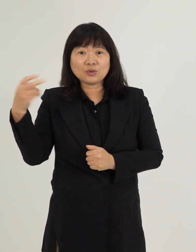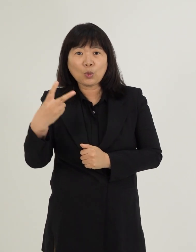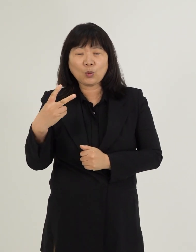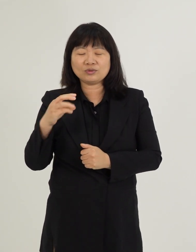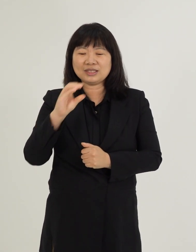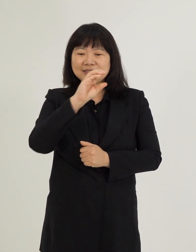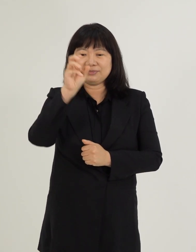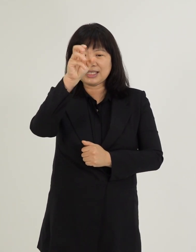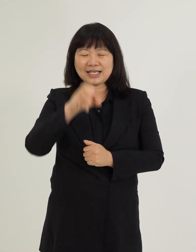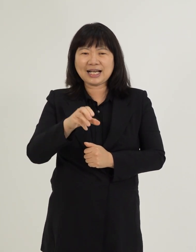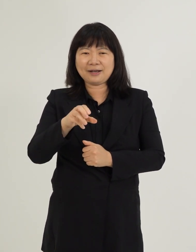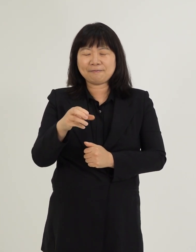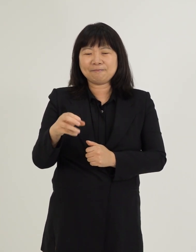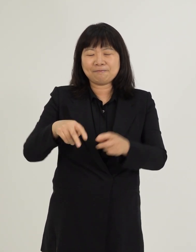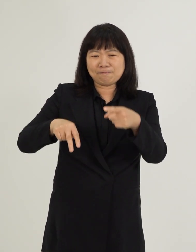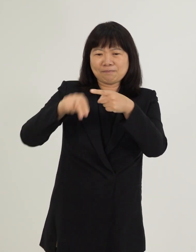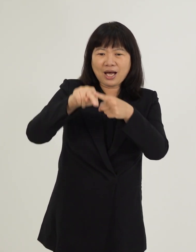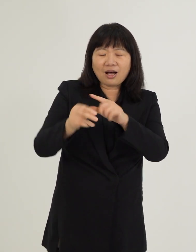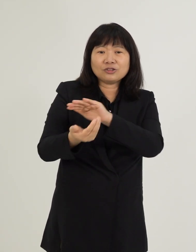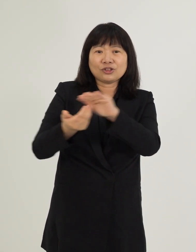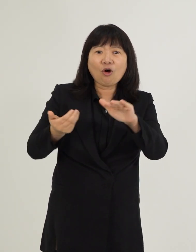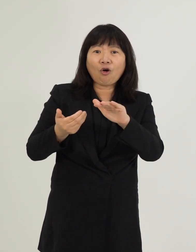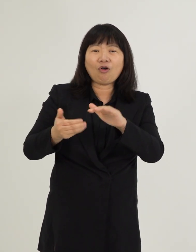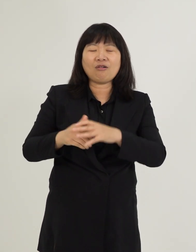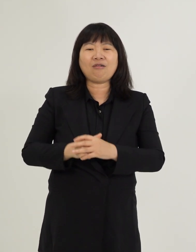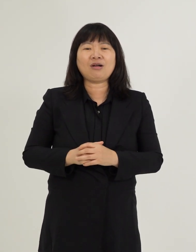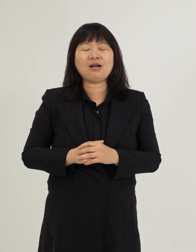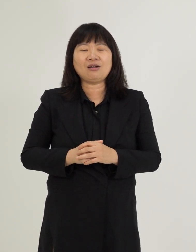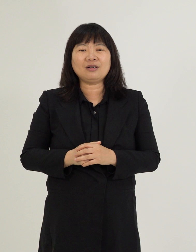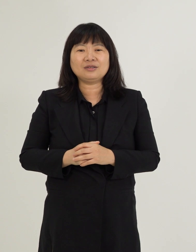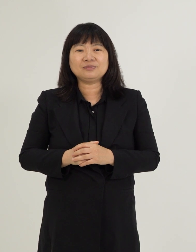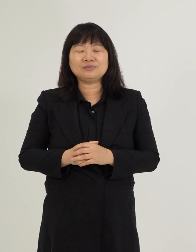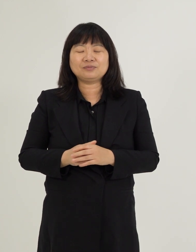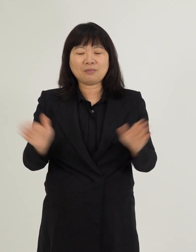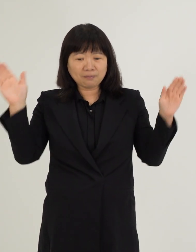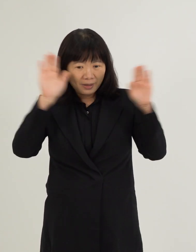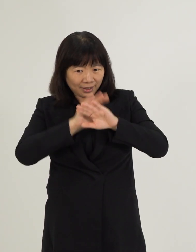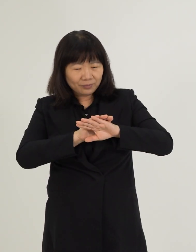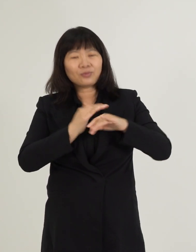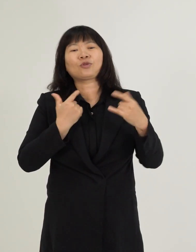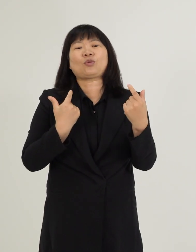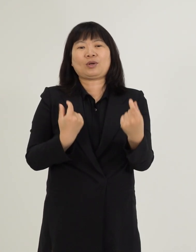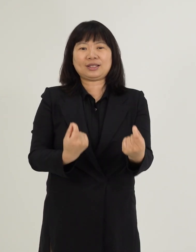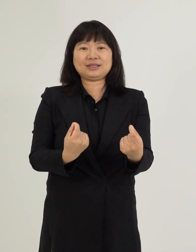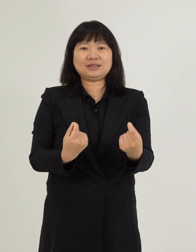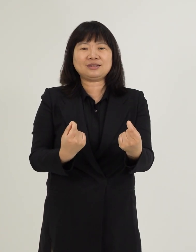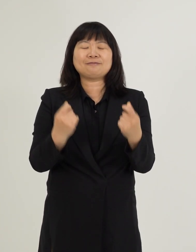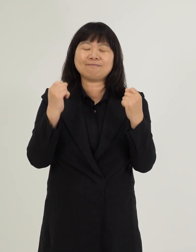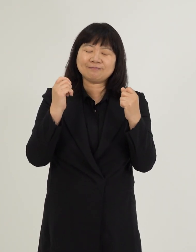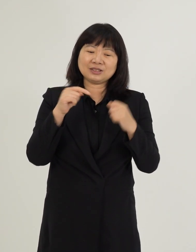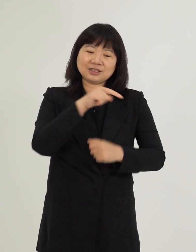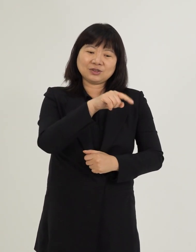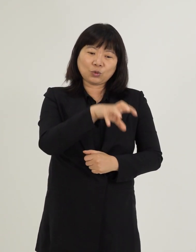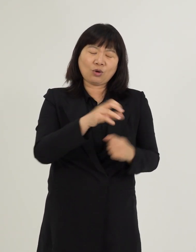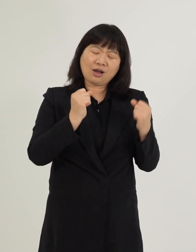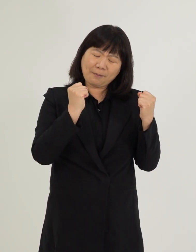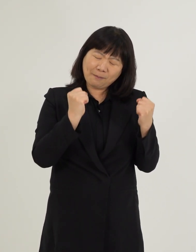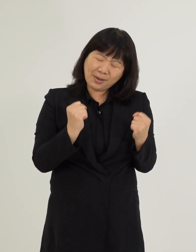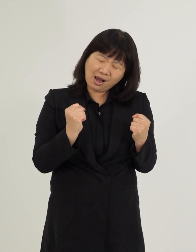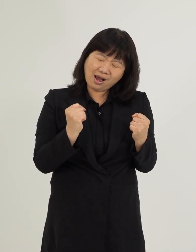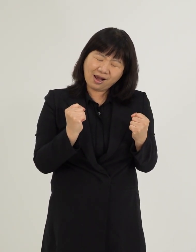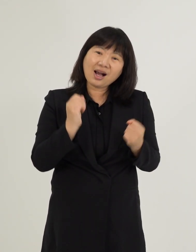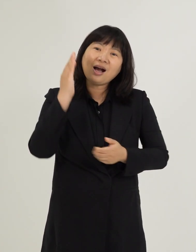십자가를 지기 직전 전날 밤에도 그곳에 머물면서